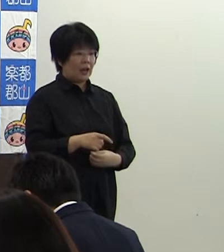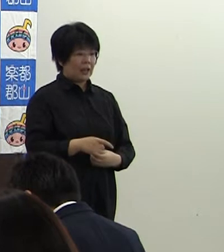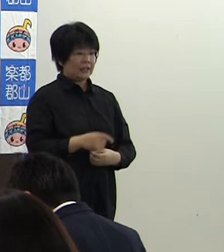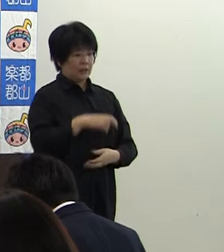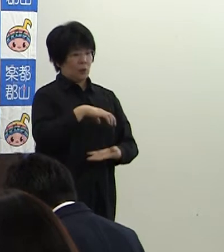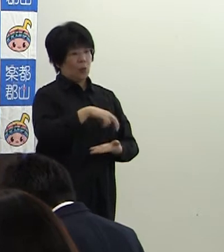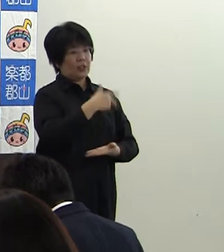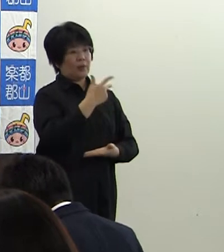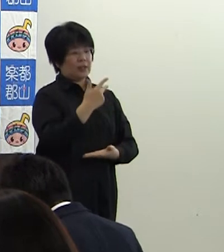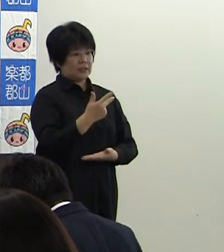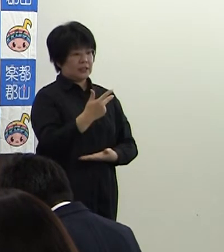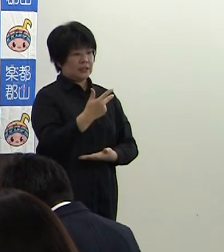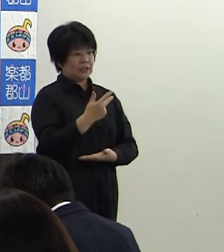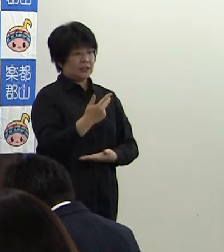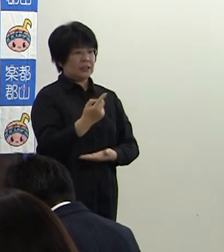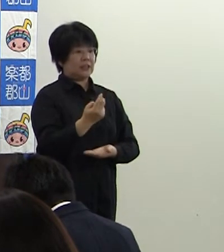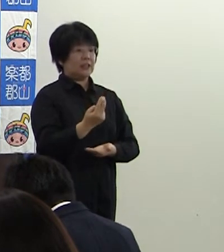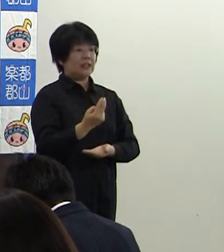きましてですね、